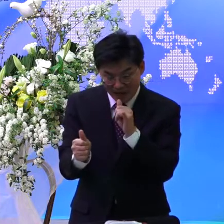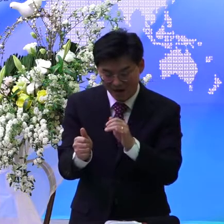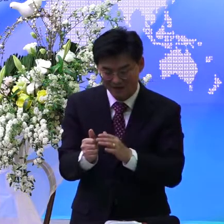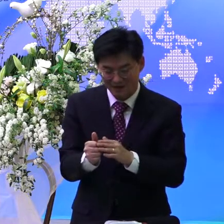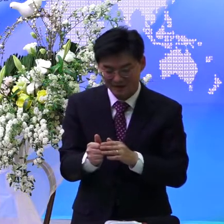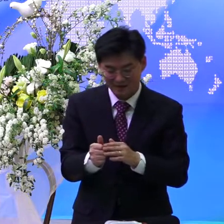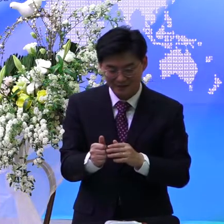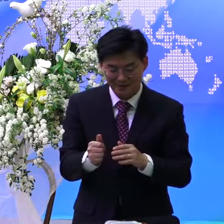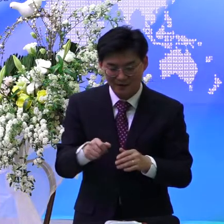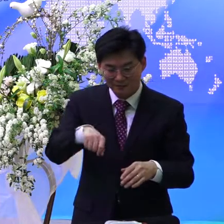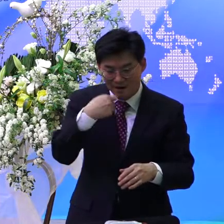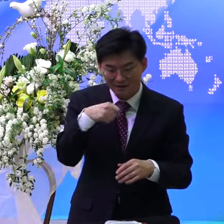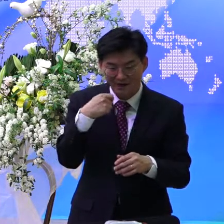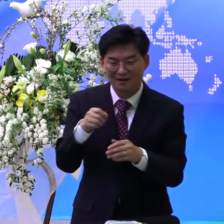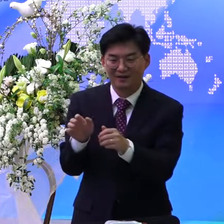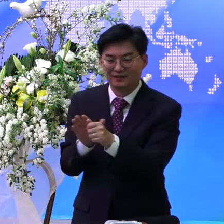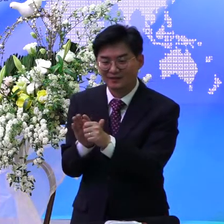반려견에게 주기도 합니다.